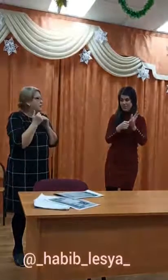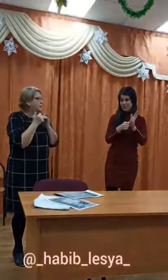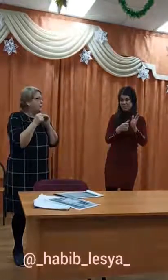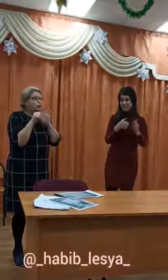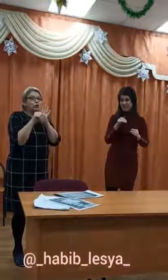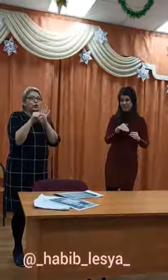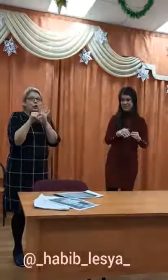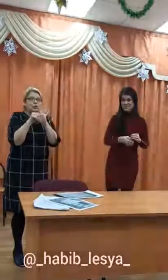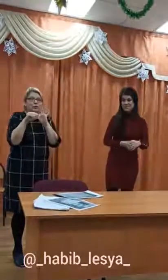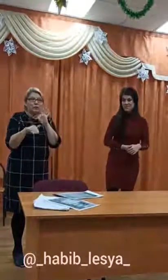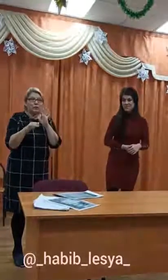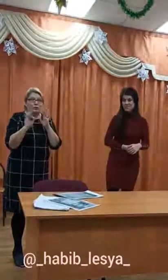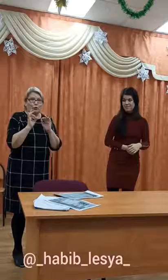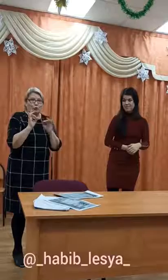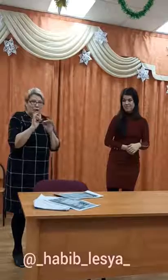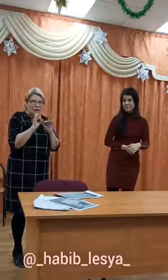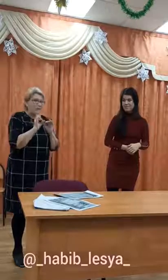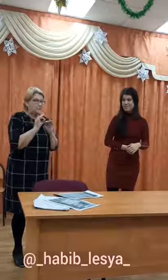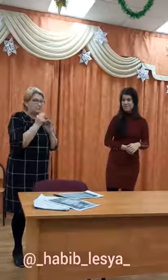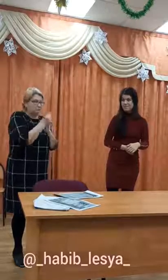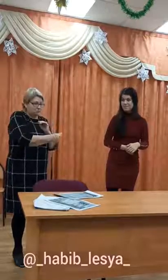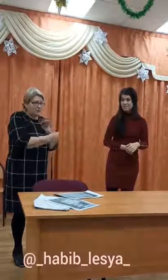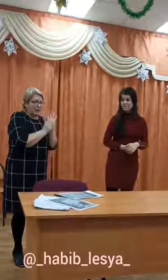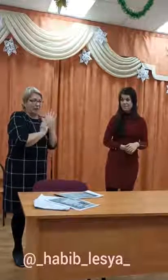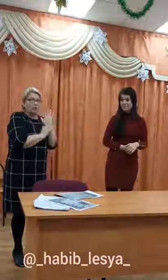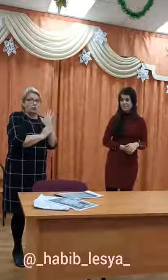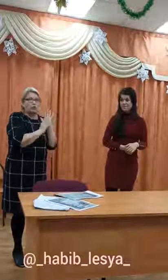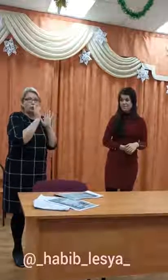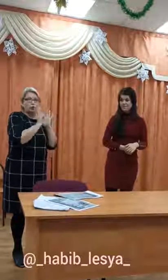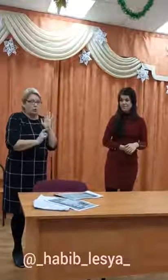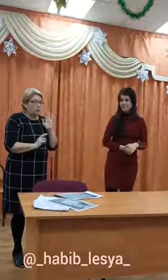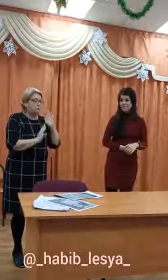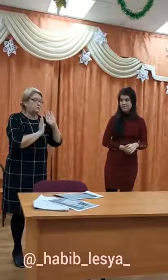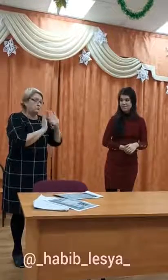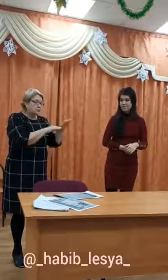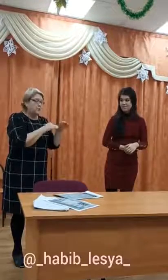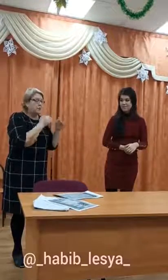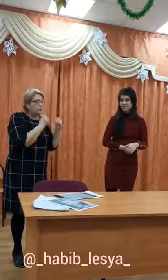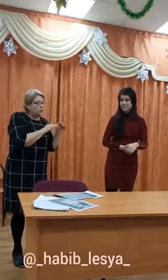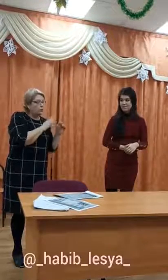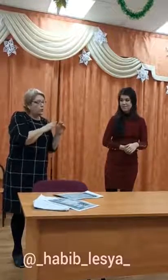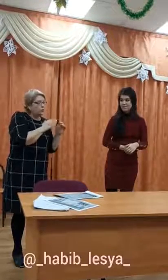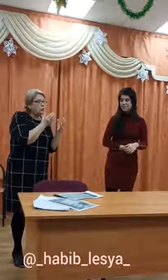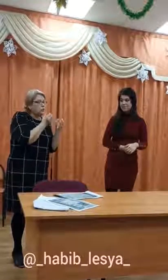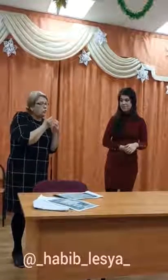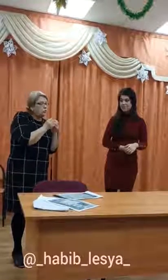говорит 6 тысяч рублей. Минуты больше. Потом еще